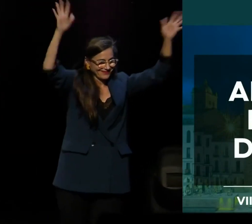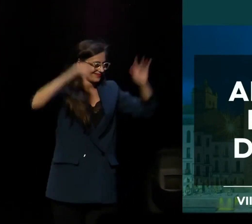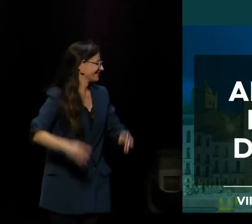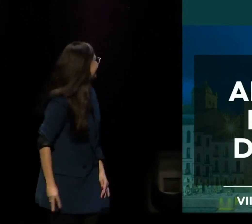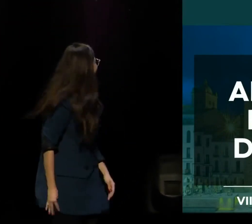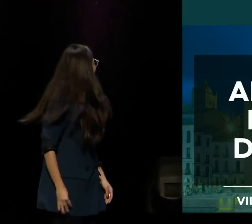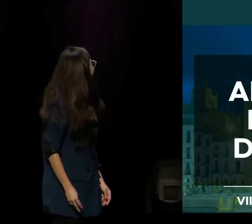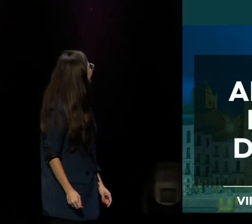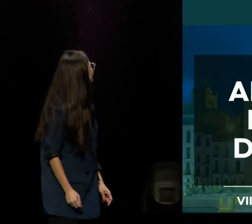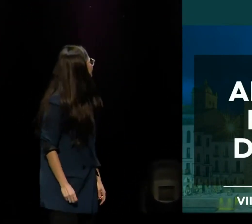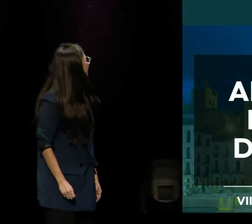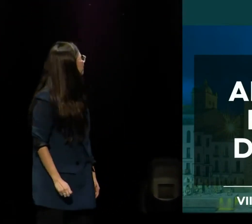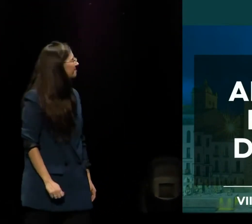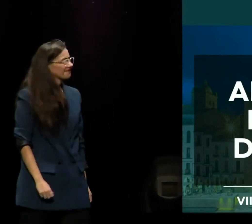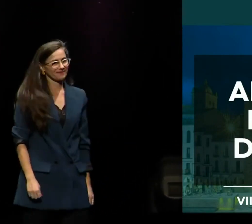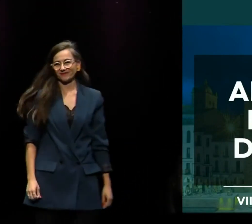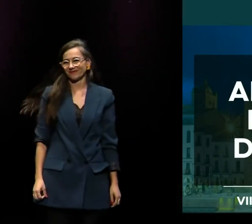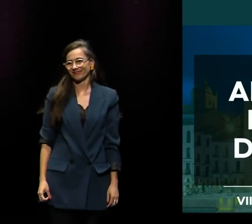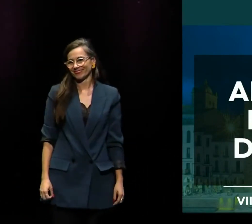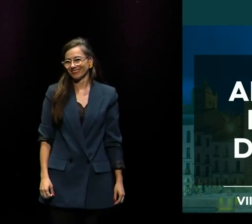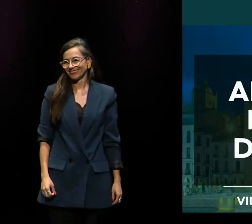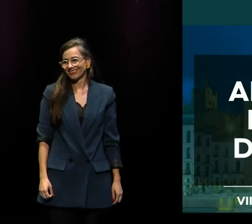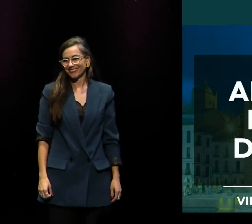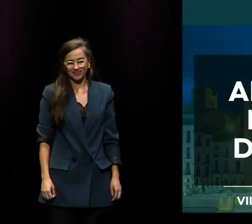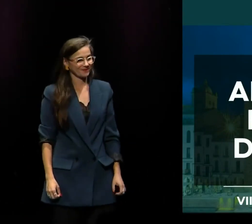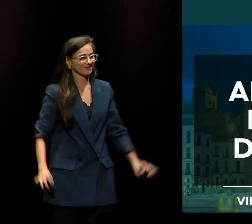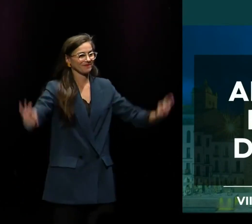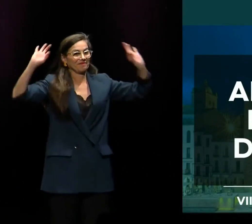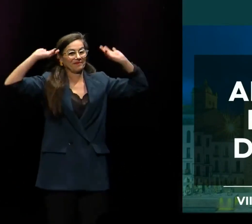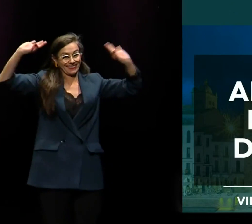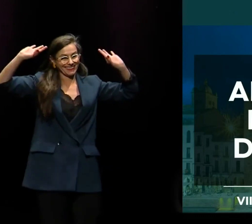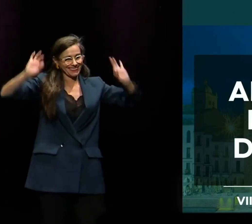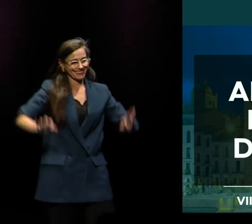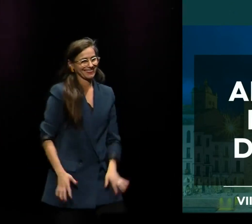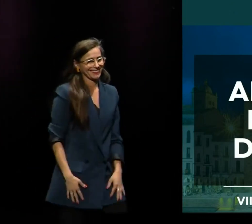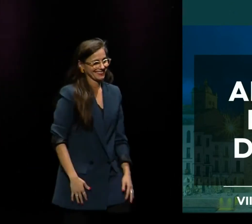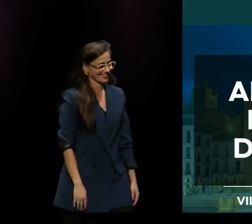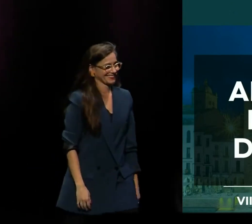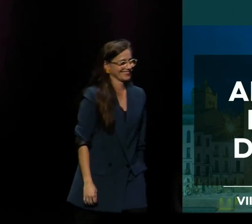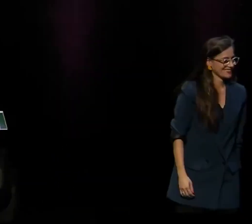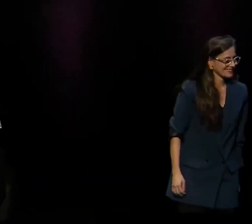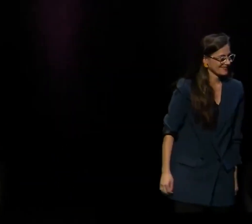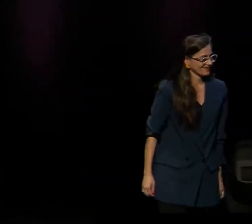cambio, vamos a por ello. Ahora es el momento del cambio.